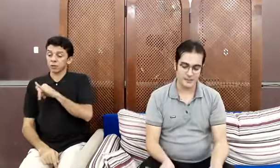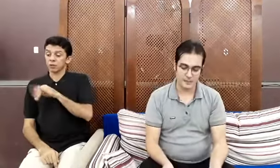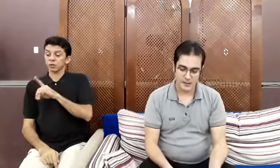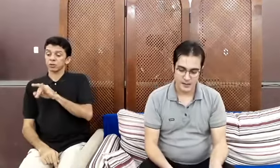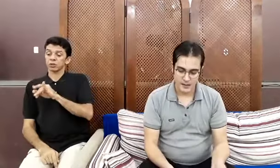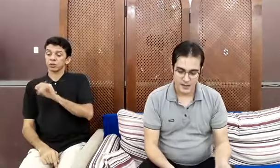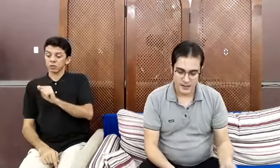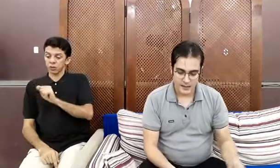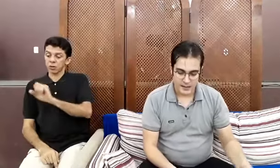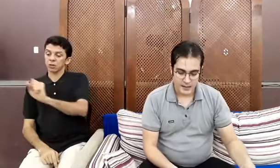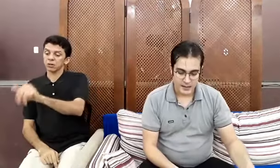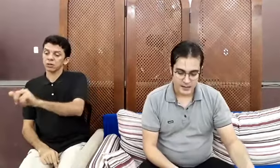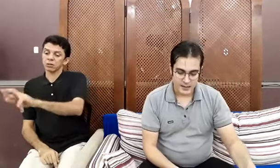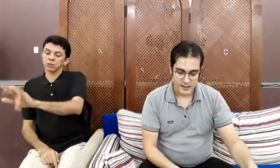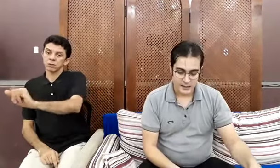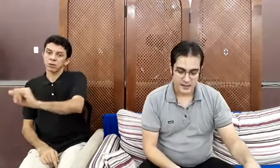alcançados.